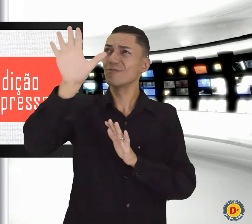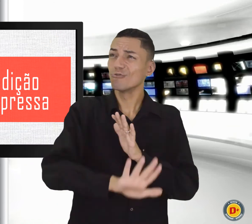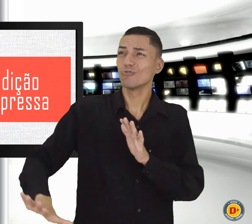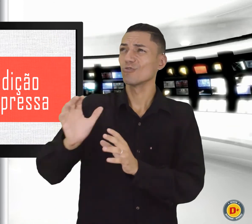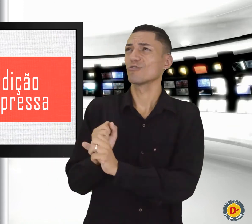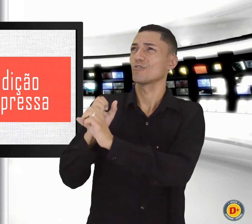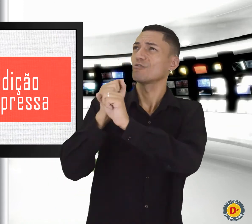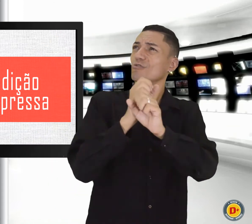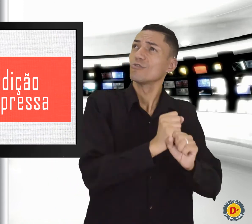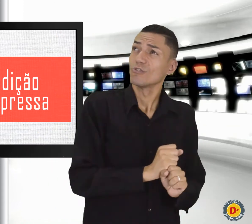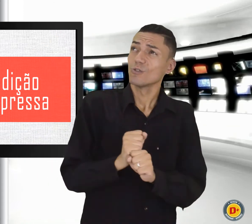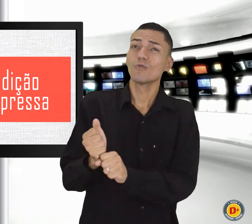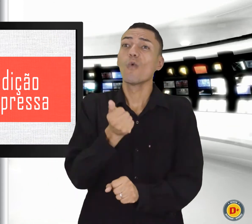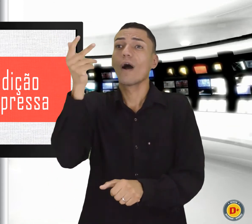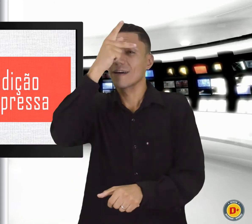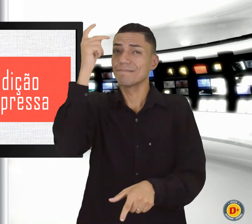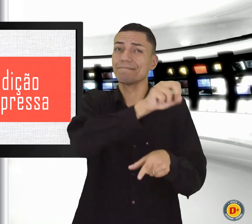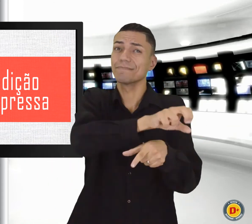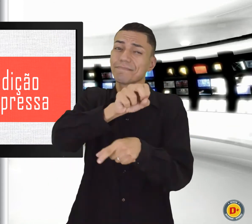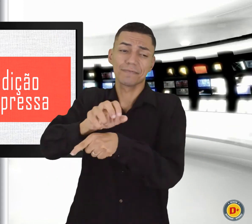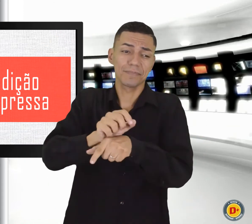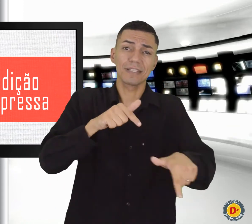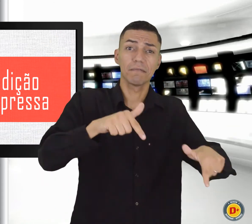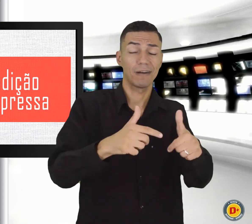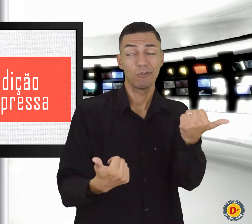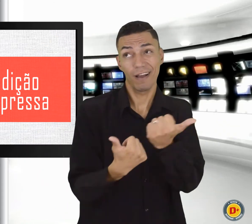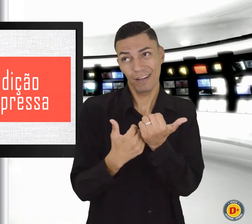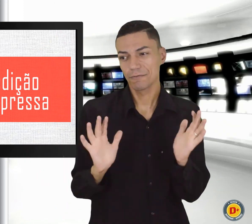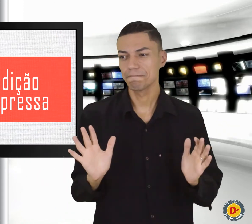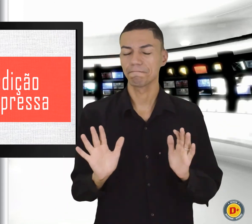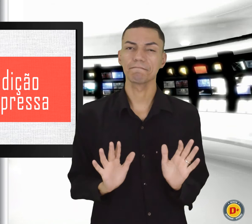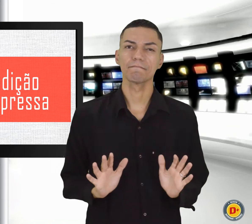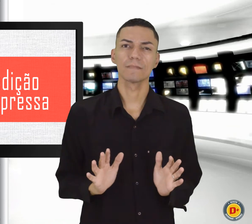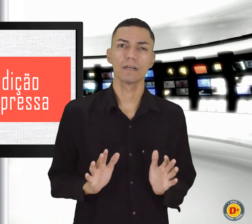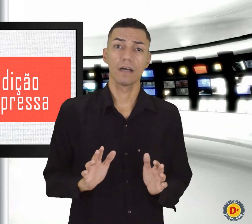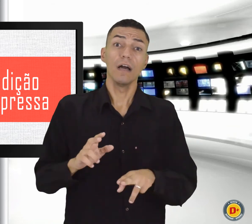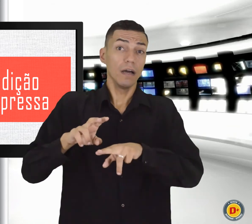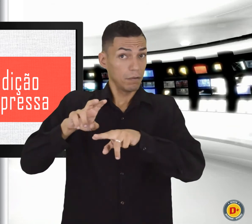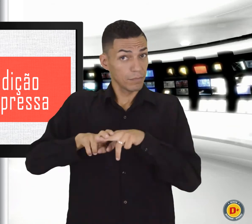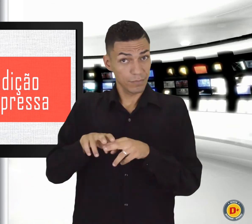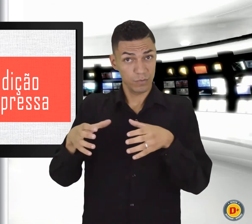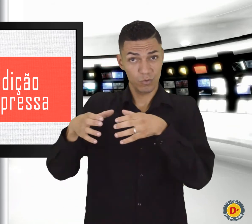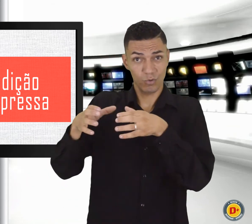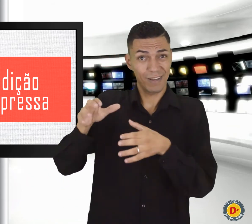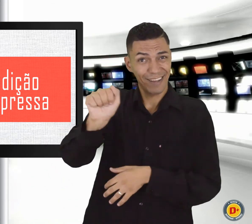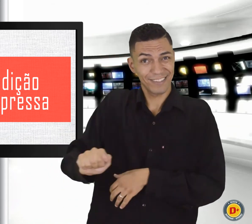dos outros motivos pelos quais a ANEA realizará em 2016 o primeiro